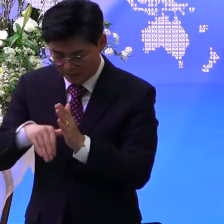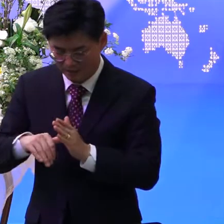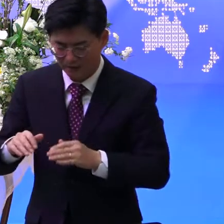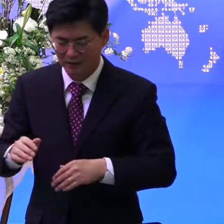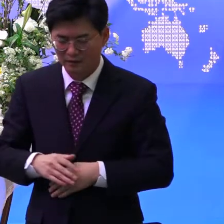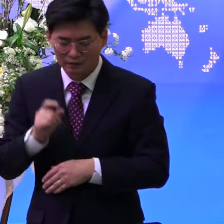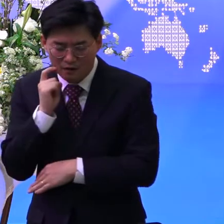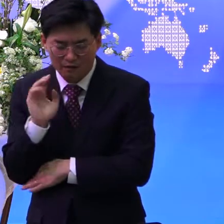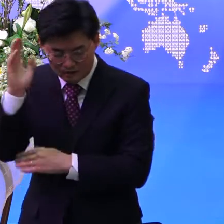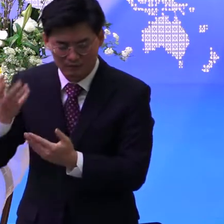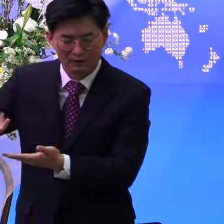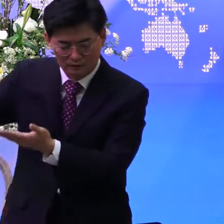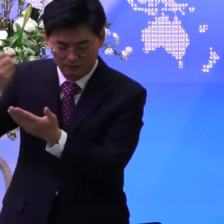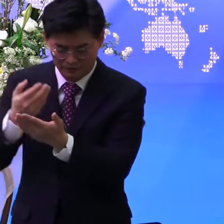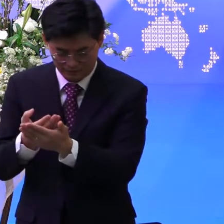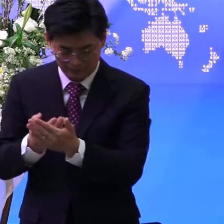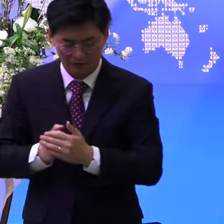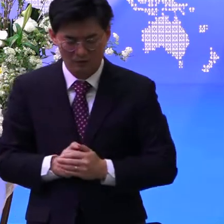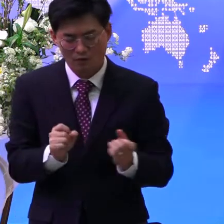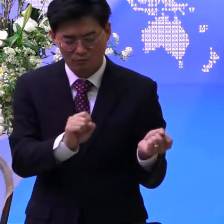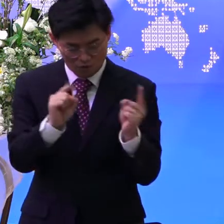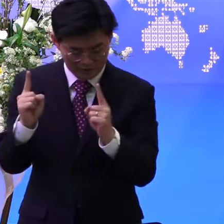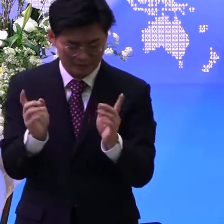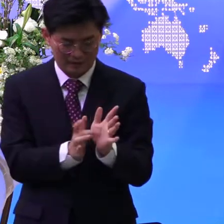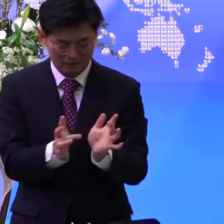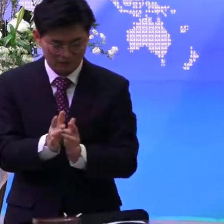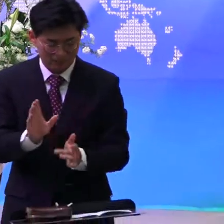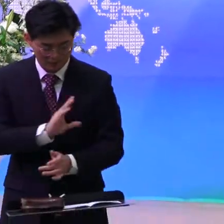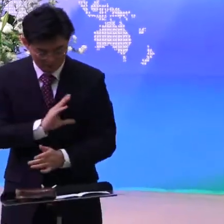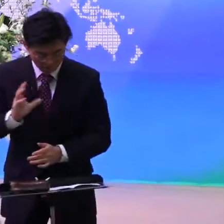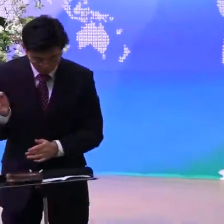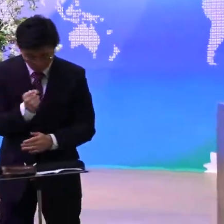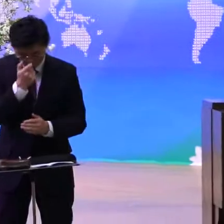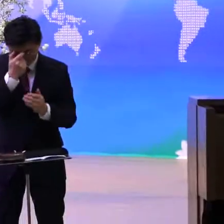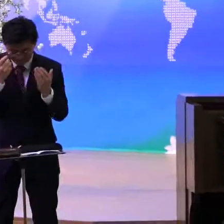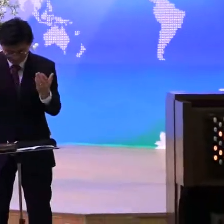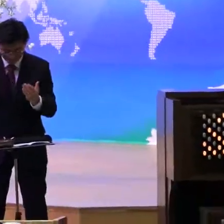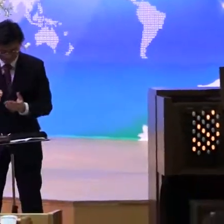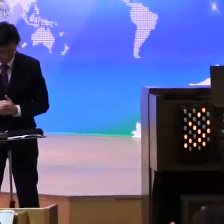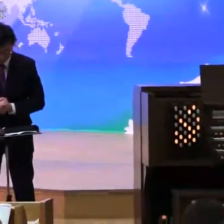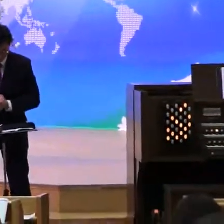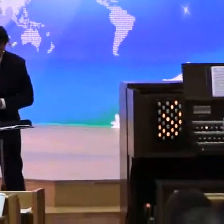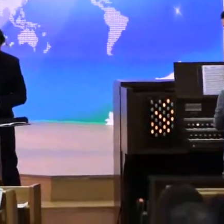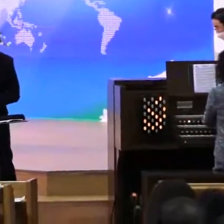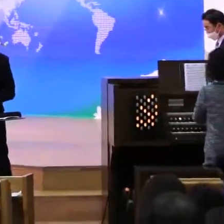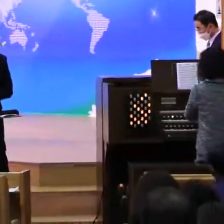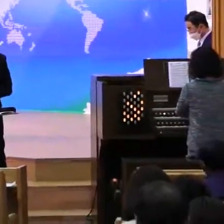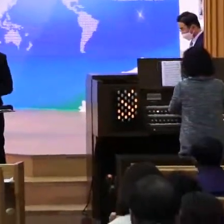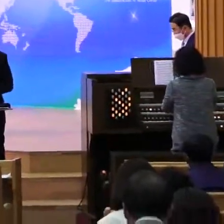하여 주옵소서. 부활하신 예수님의 이름으로 기도드립니다. 아멘.